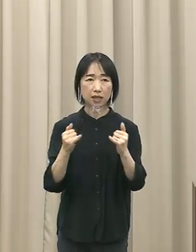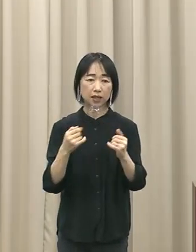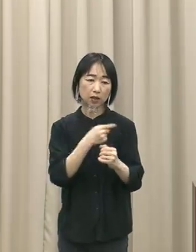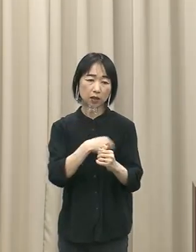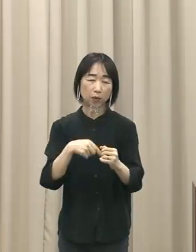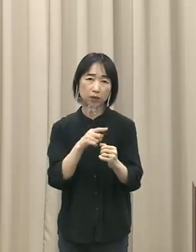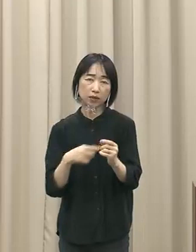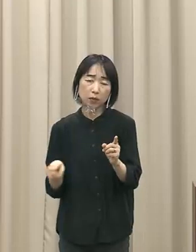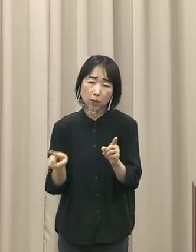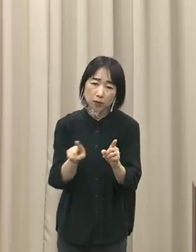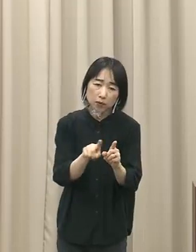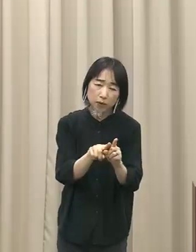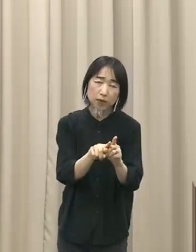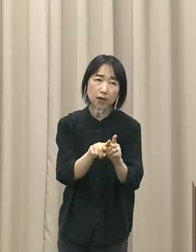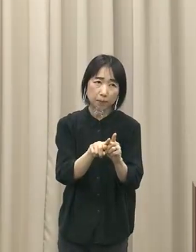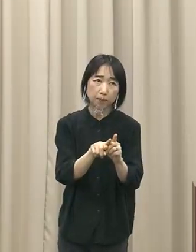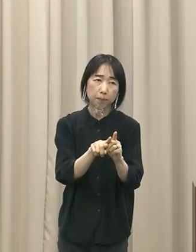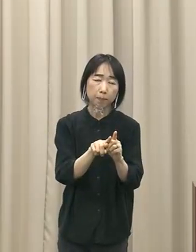って丁寧に